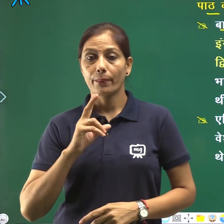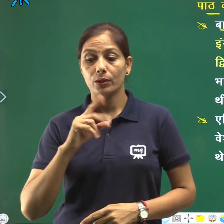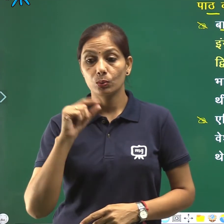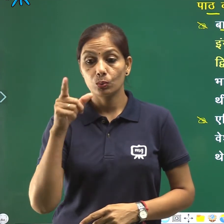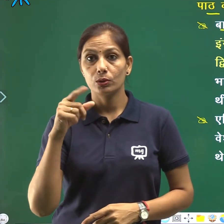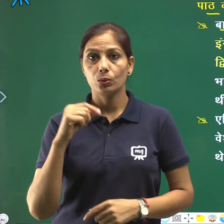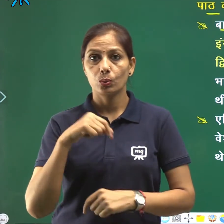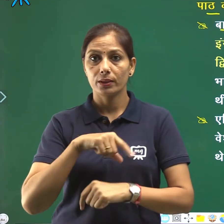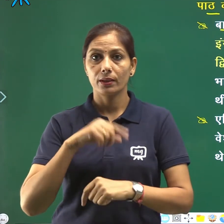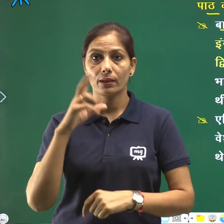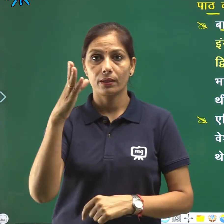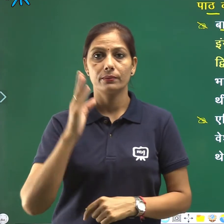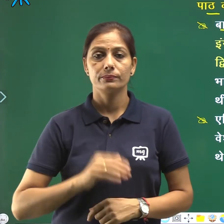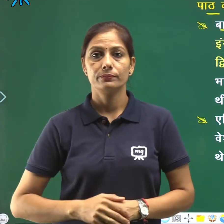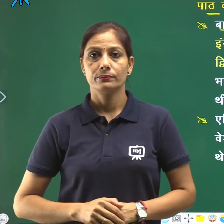है